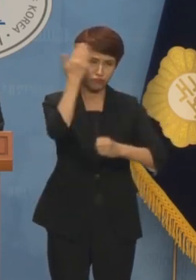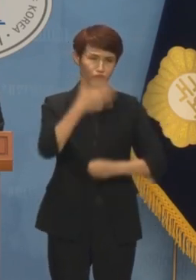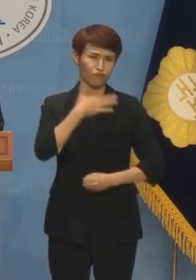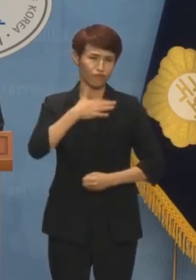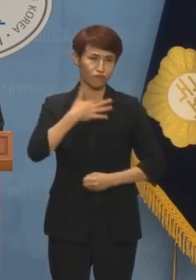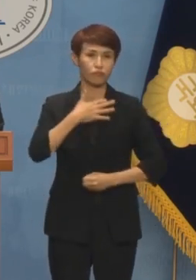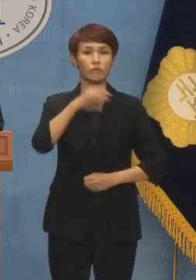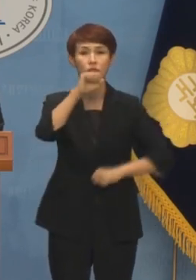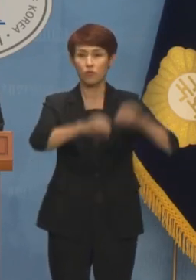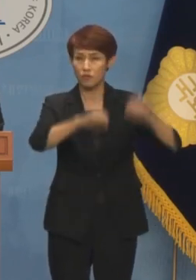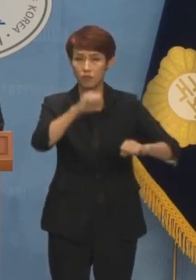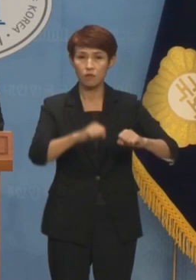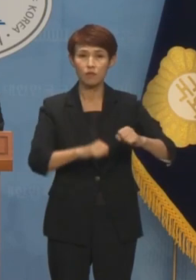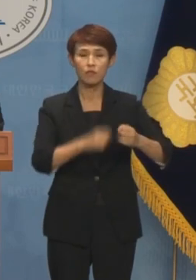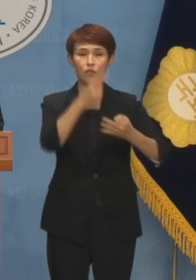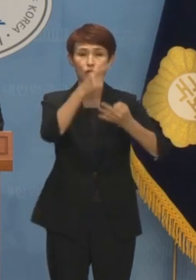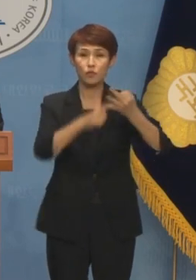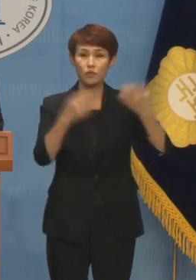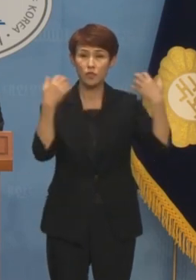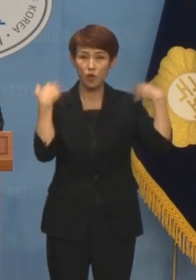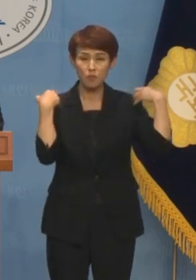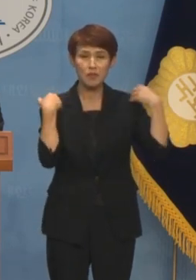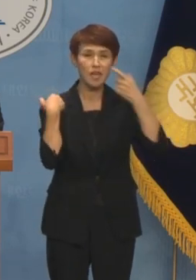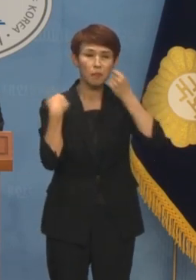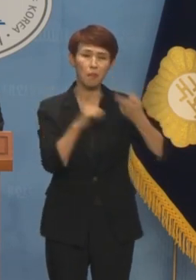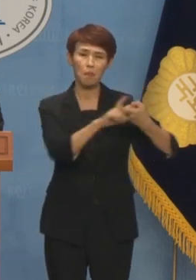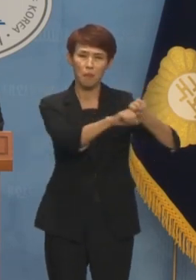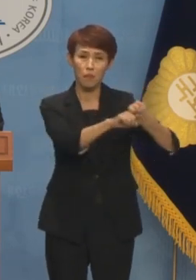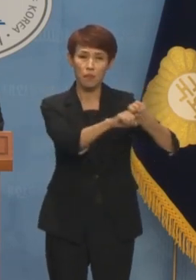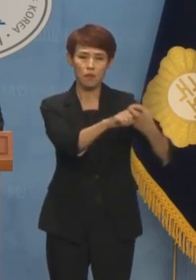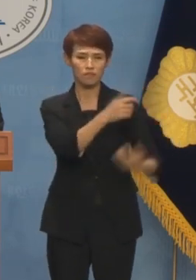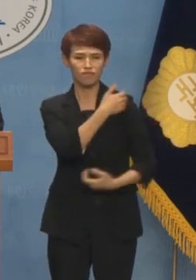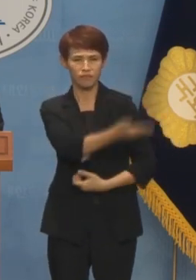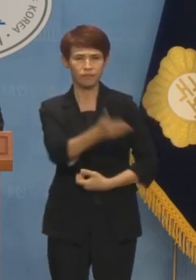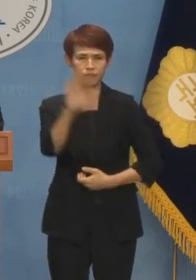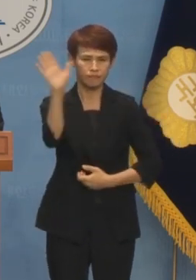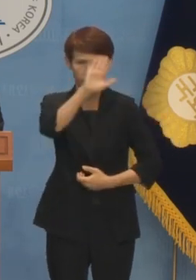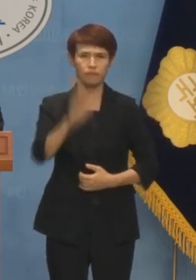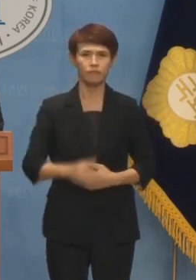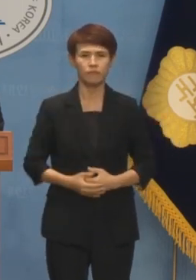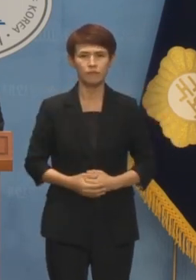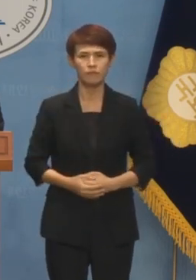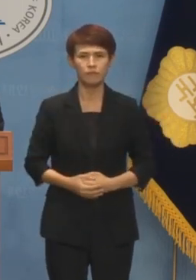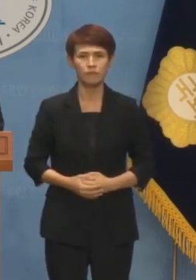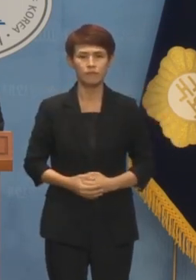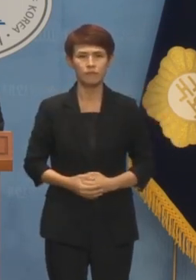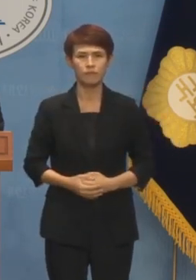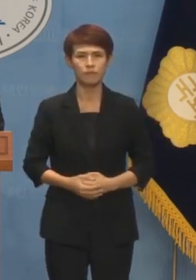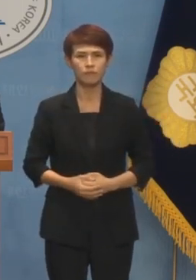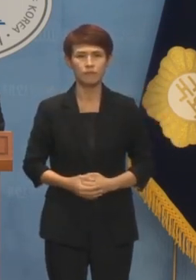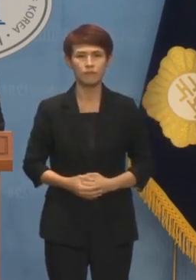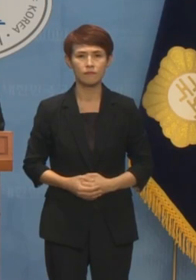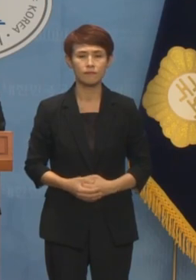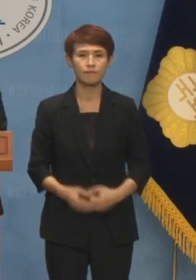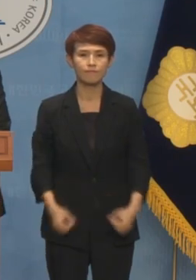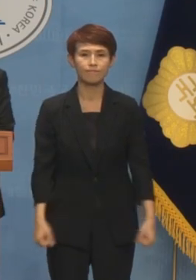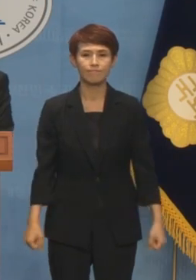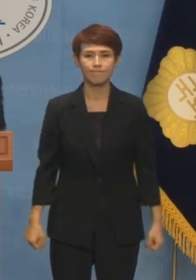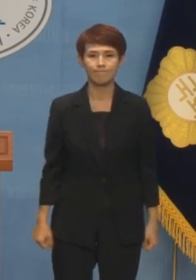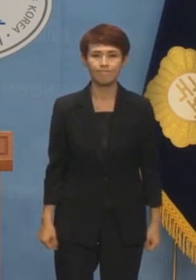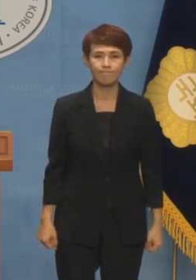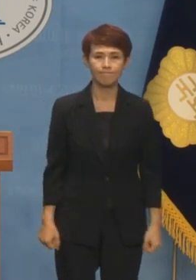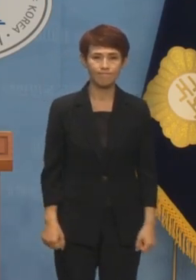이를 묵인하는 윤석열 정부의 친일 외교를 좌시하지 않을 것임을 강력하게 경고합니다. 이상입니다.